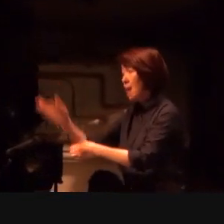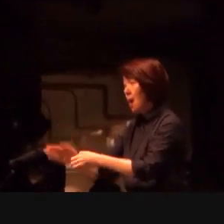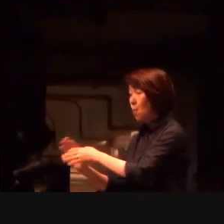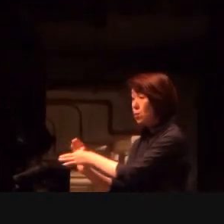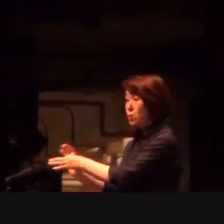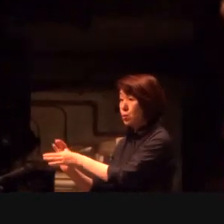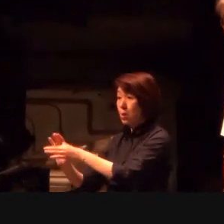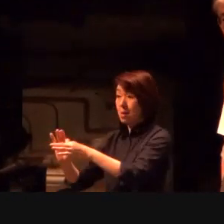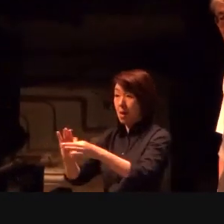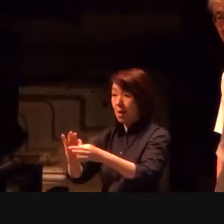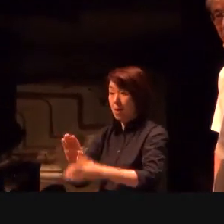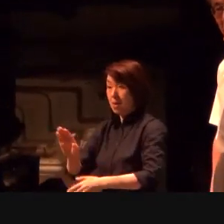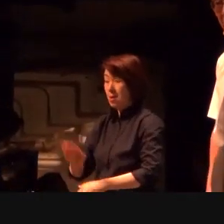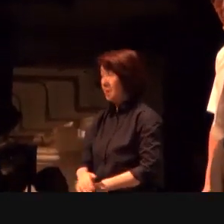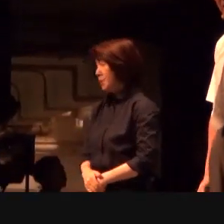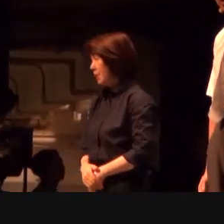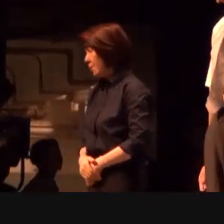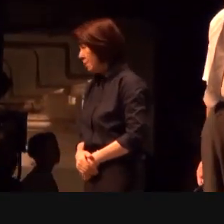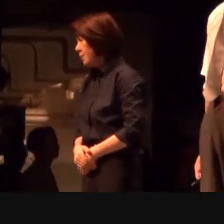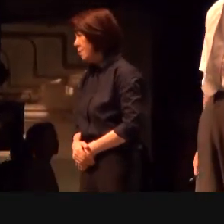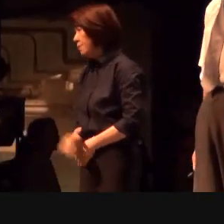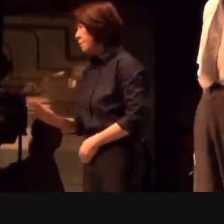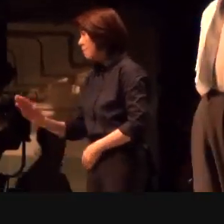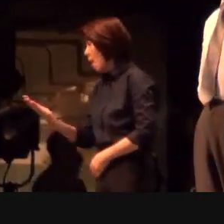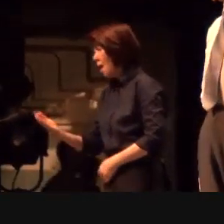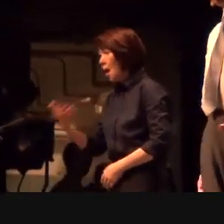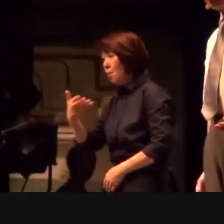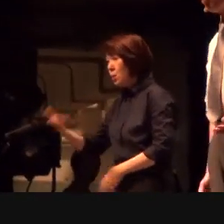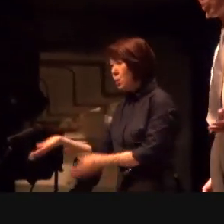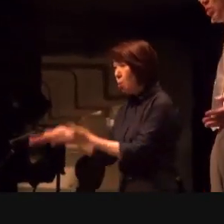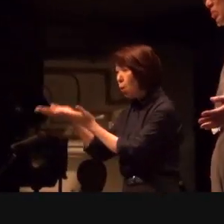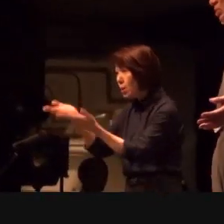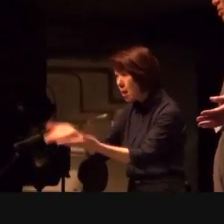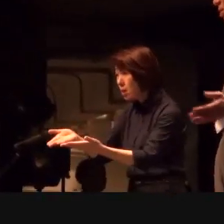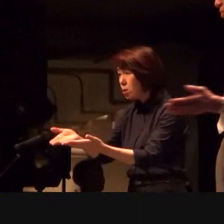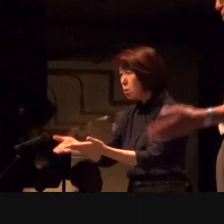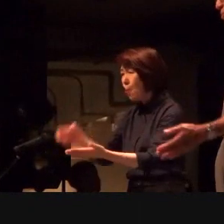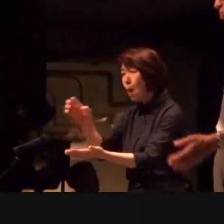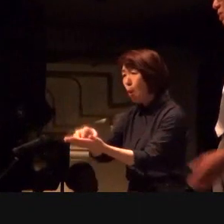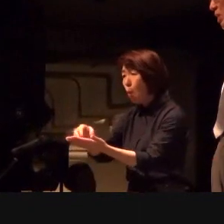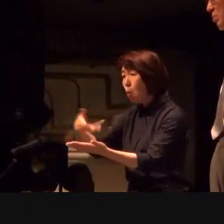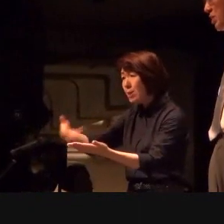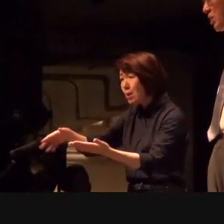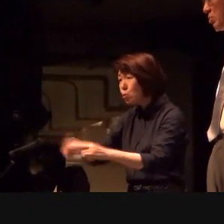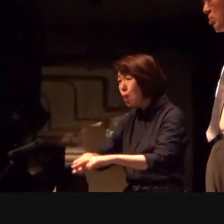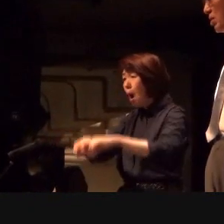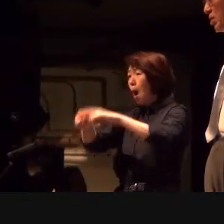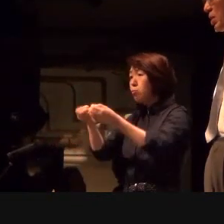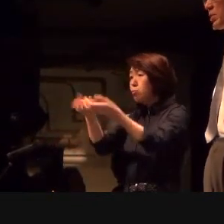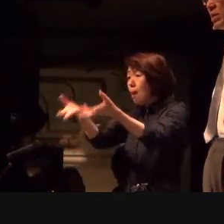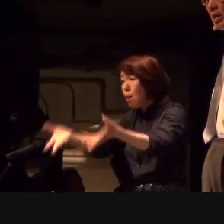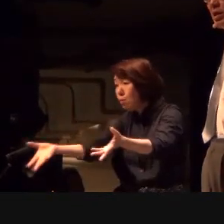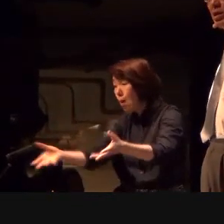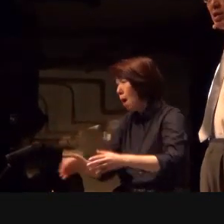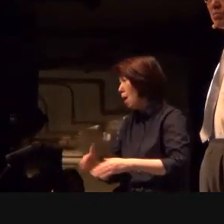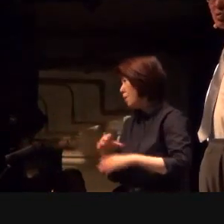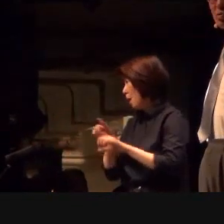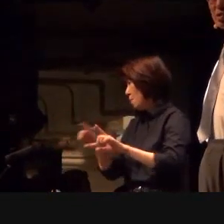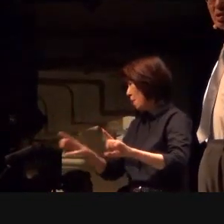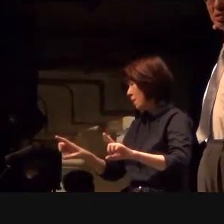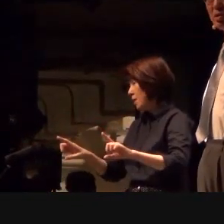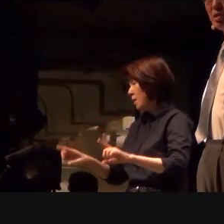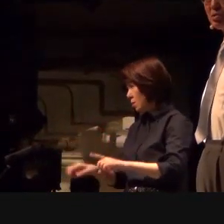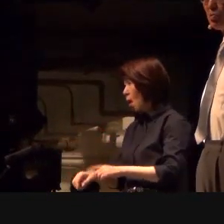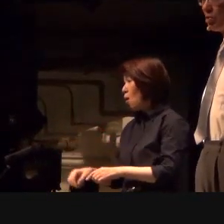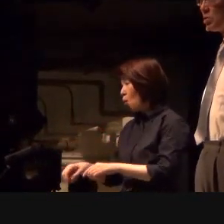って今日までやってきました。しかし水を入れてしまえば汚染水になって溢れるのは当たり前なのであって、マ